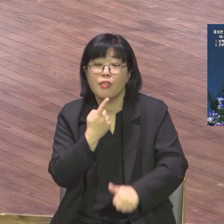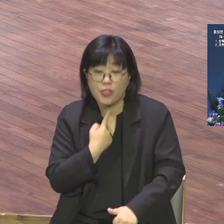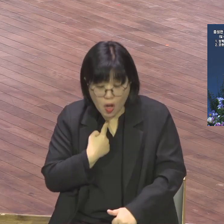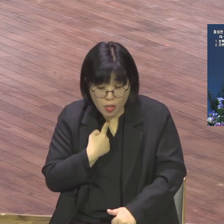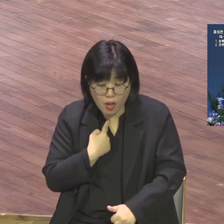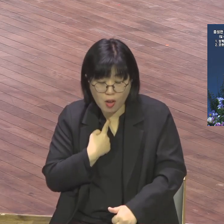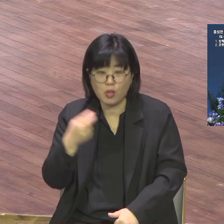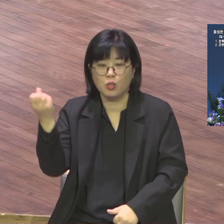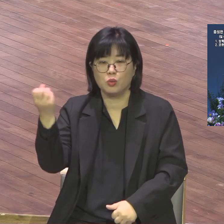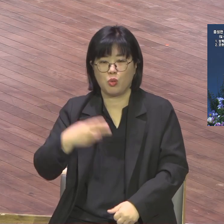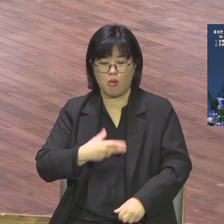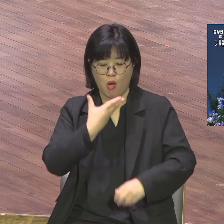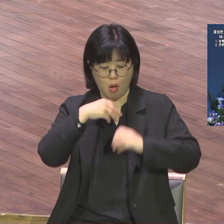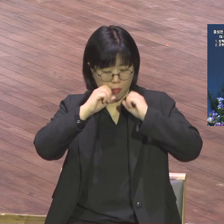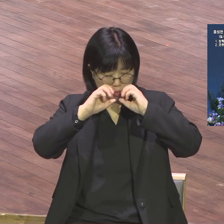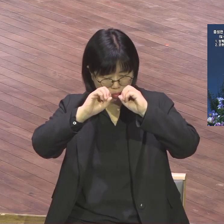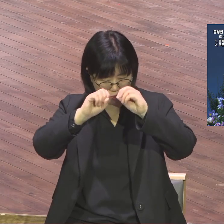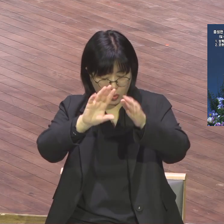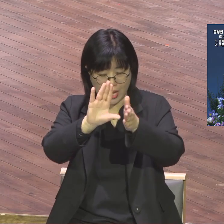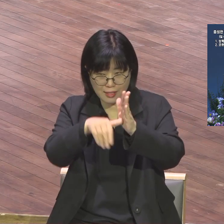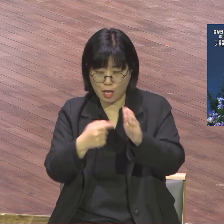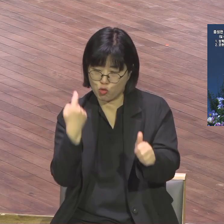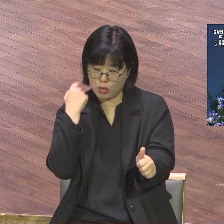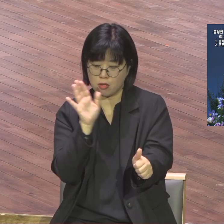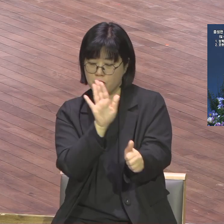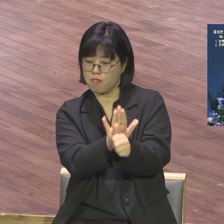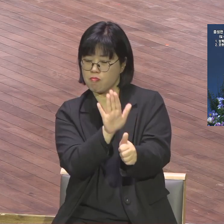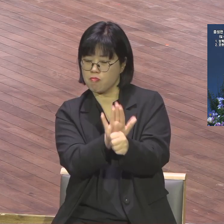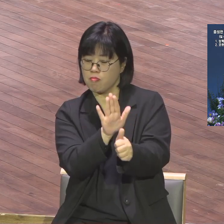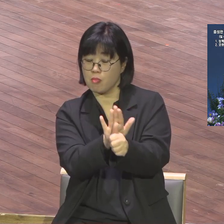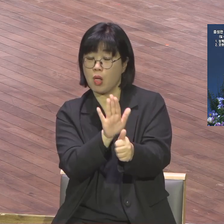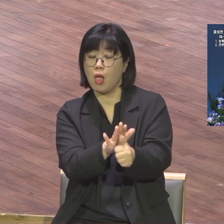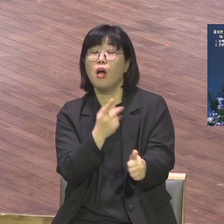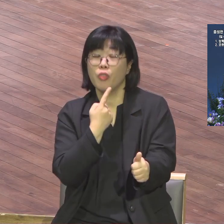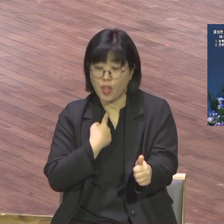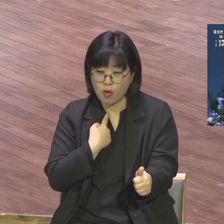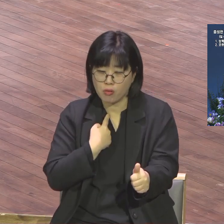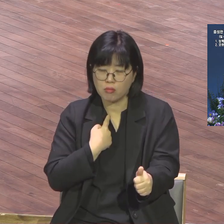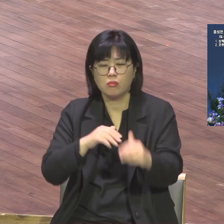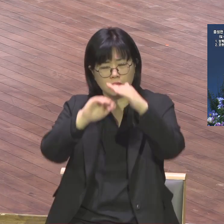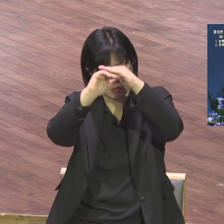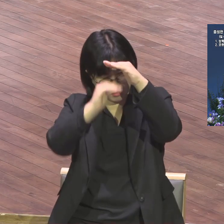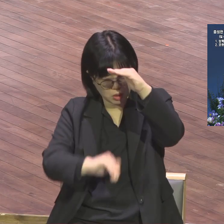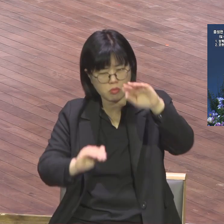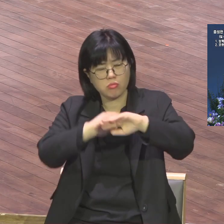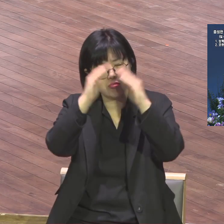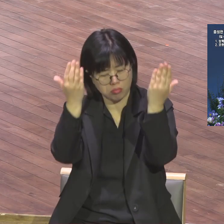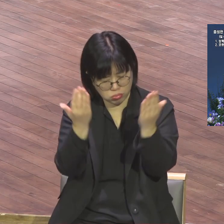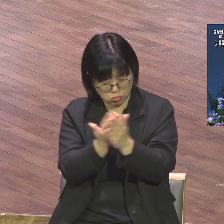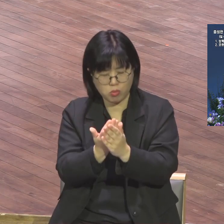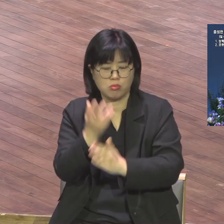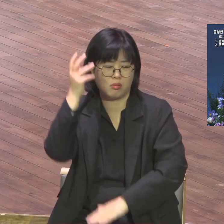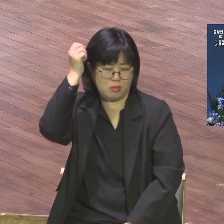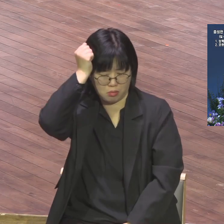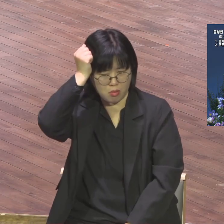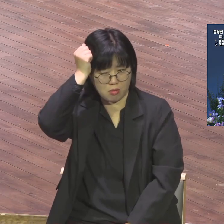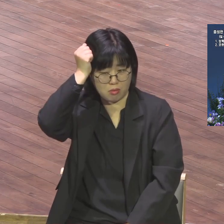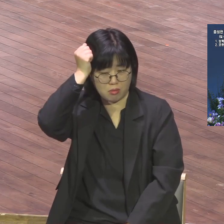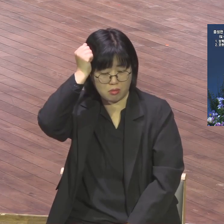언약적 도전할 때 그것을 최우선으로 생각하고 물질로 헌신으로 실제 캠프에 참석하신 모든